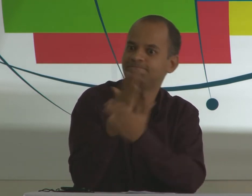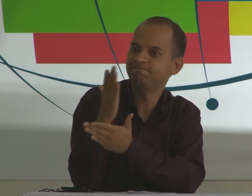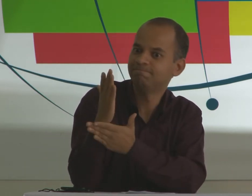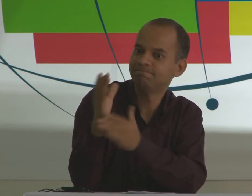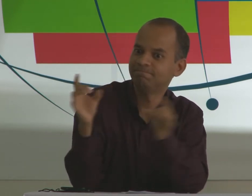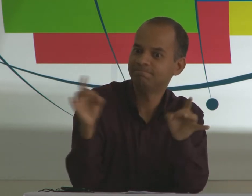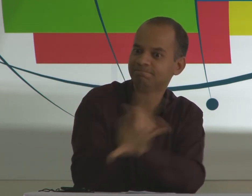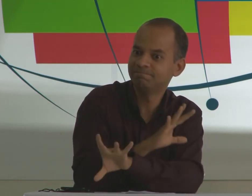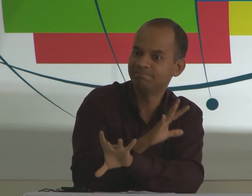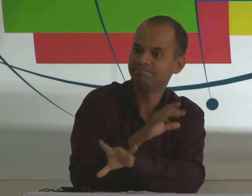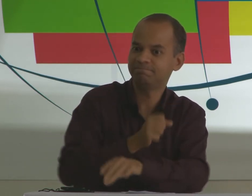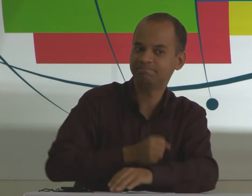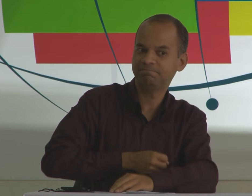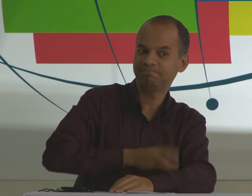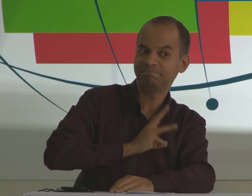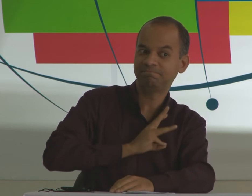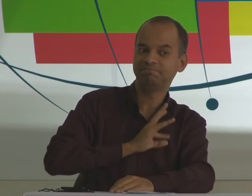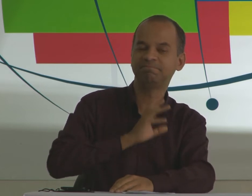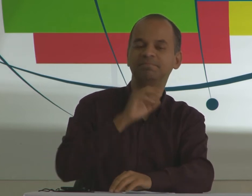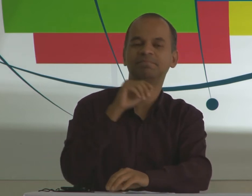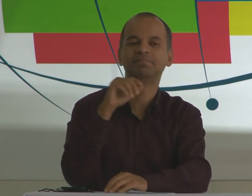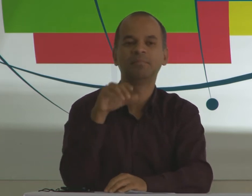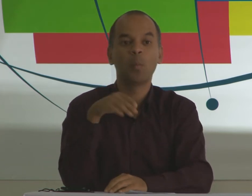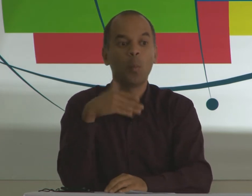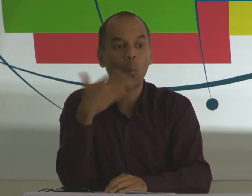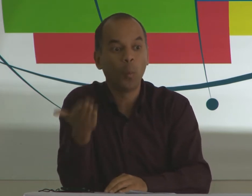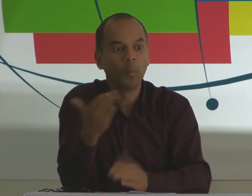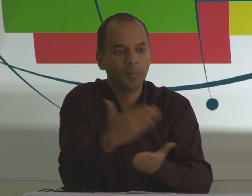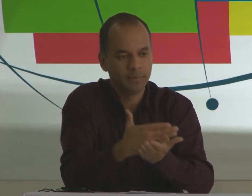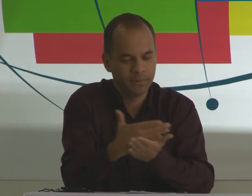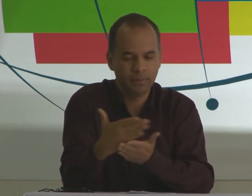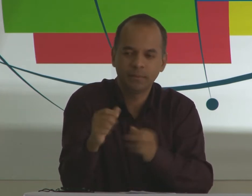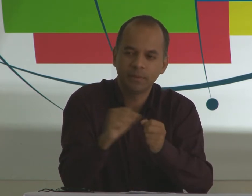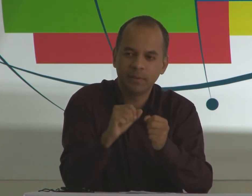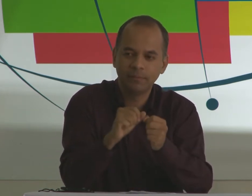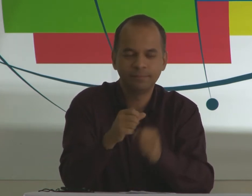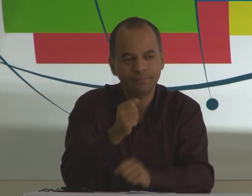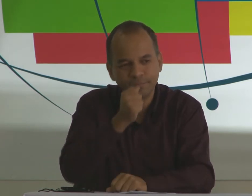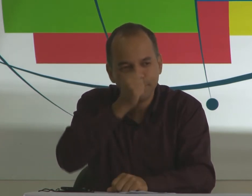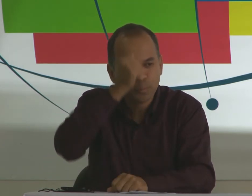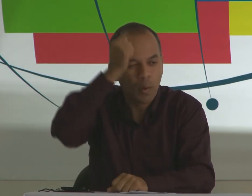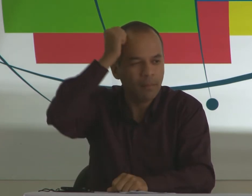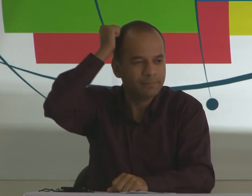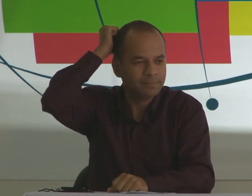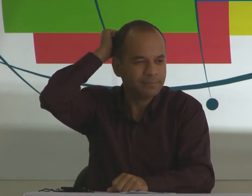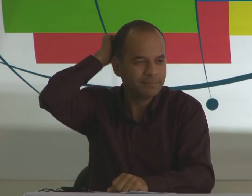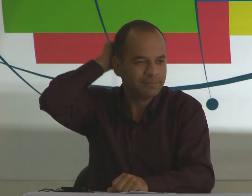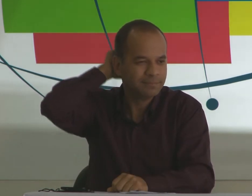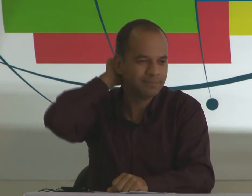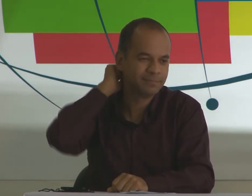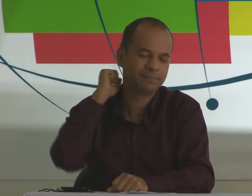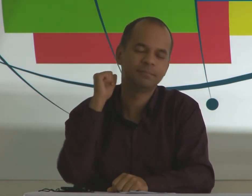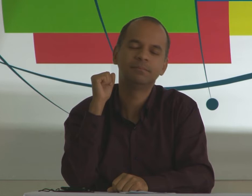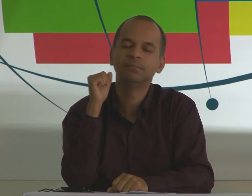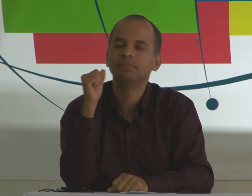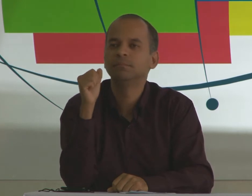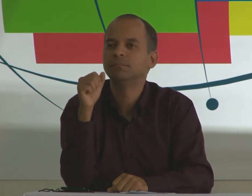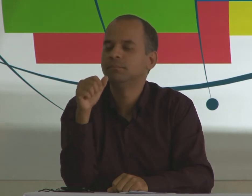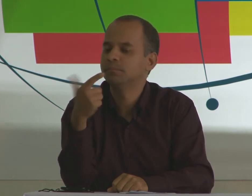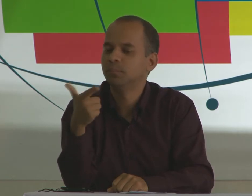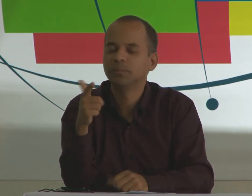ensino fundamental, ensino médio, fui avançando, consegui concluir o ensino médio. E eu tentei fazer o